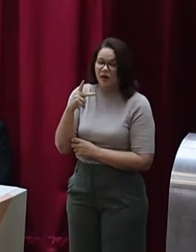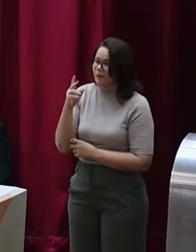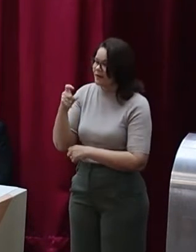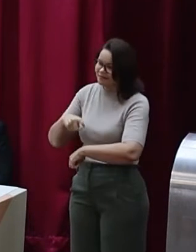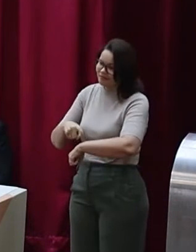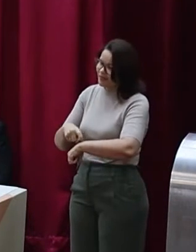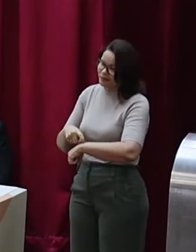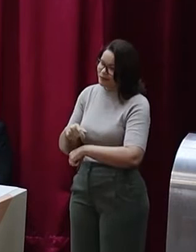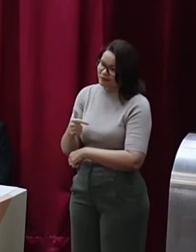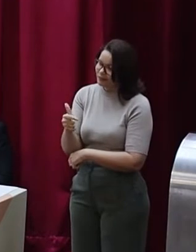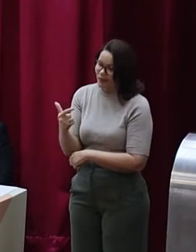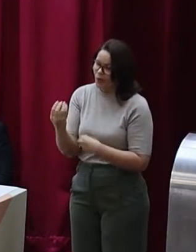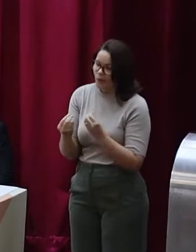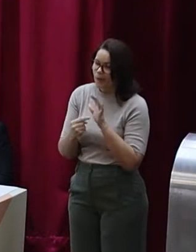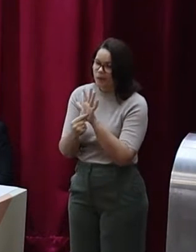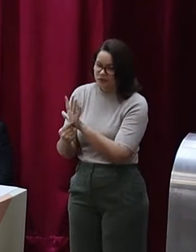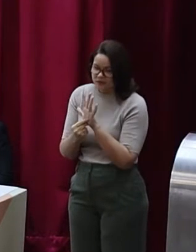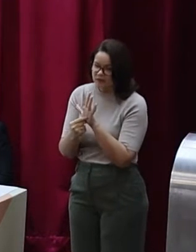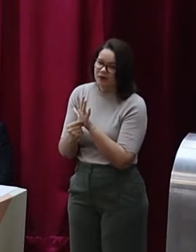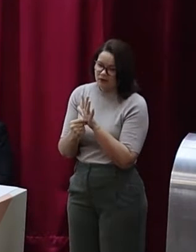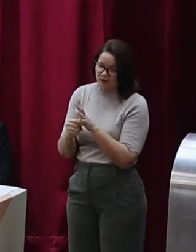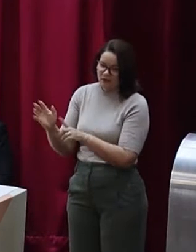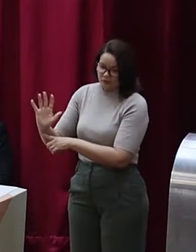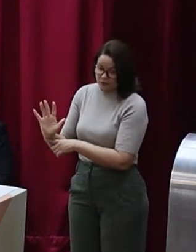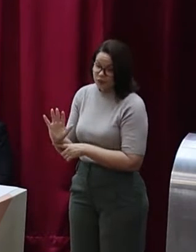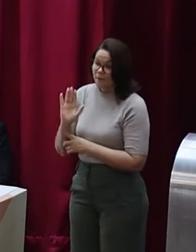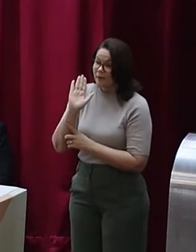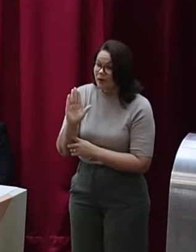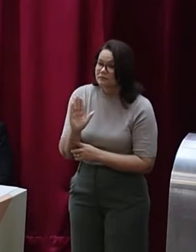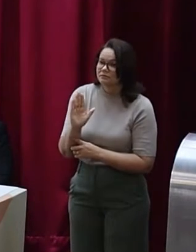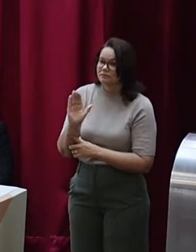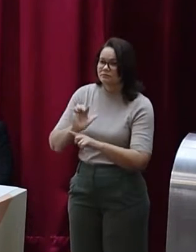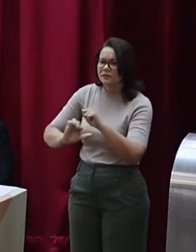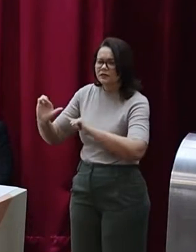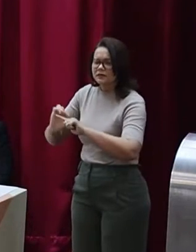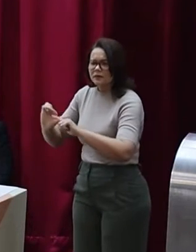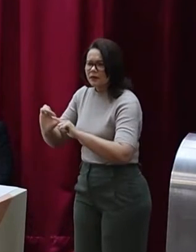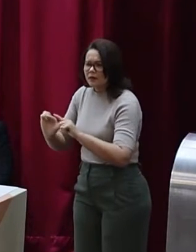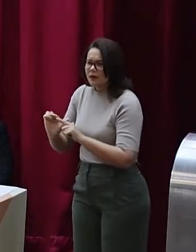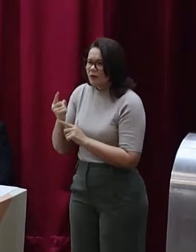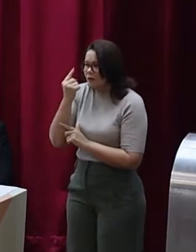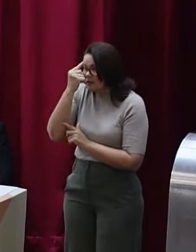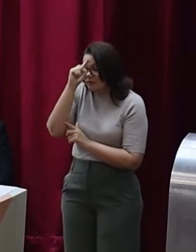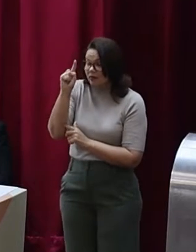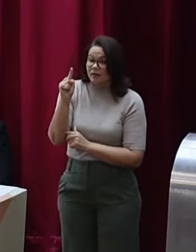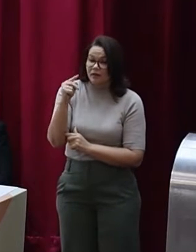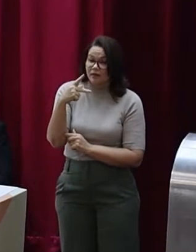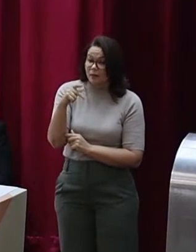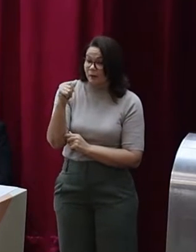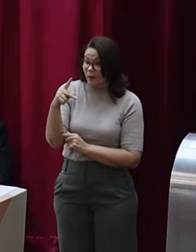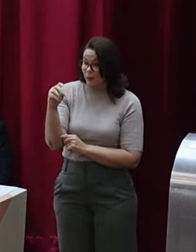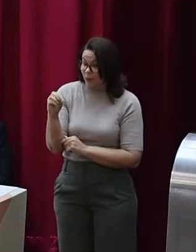vai dar tempo mostrar o vídeo, mas eles basicamente trabalham com e essa ideia de papo reto, porque papo reto é isso, eu